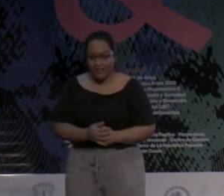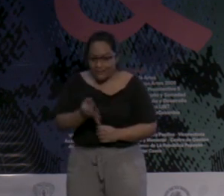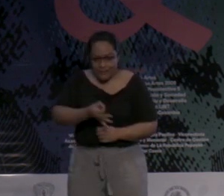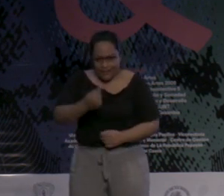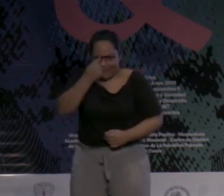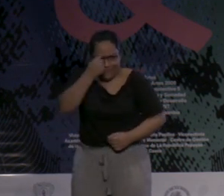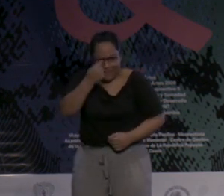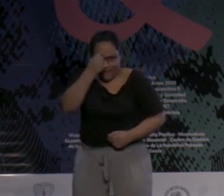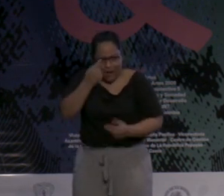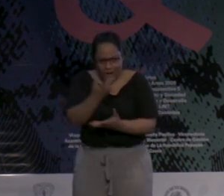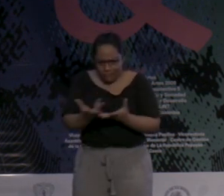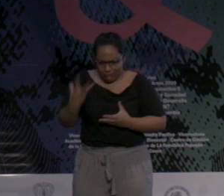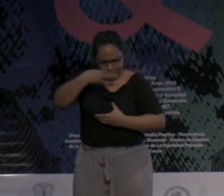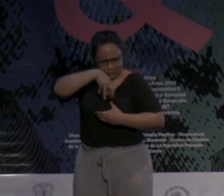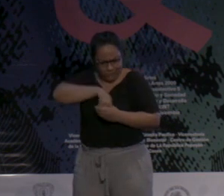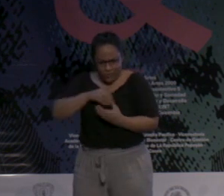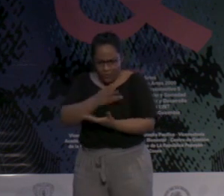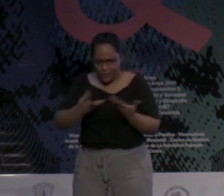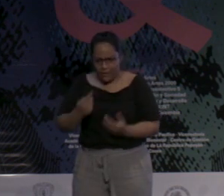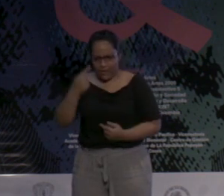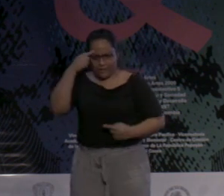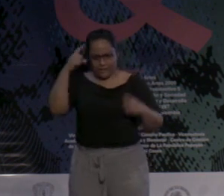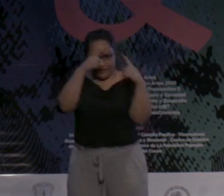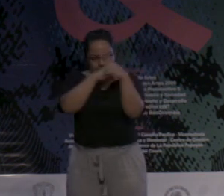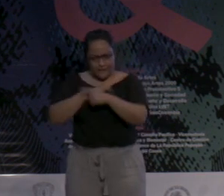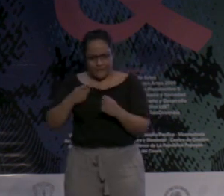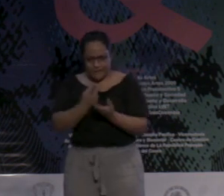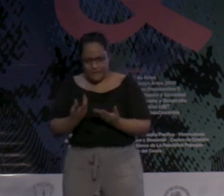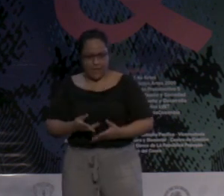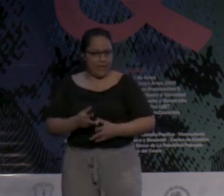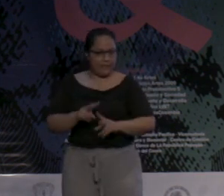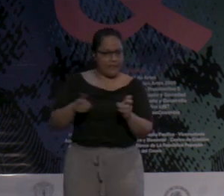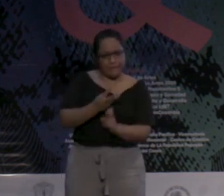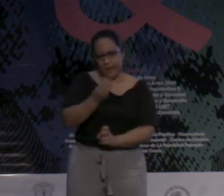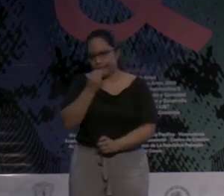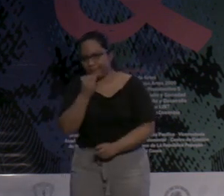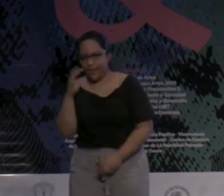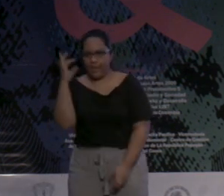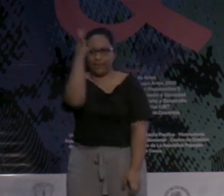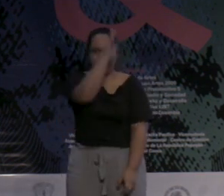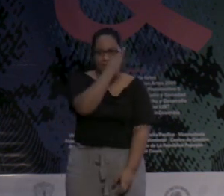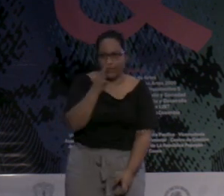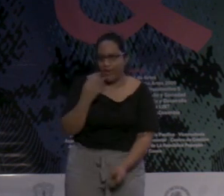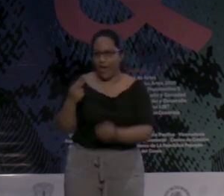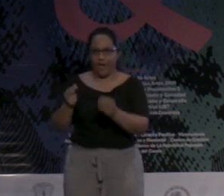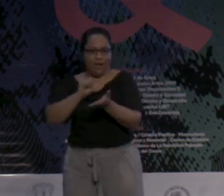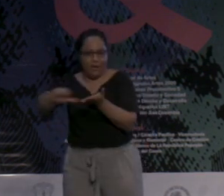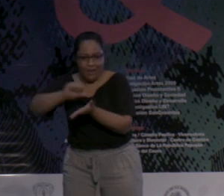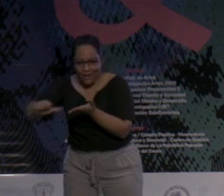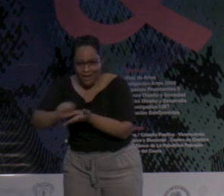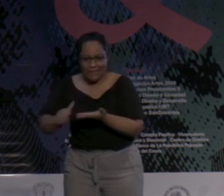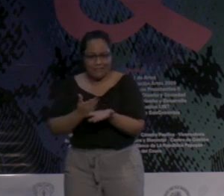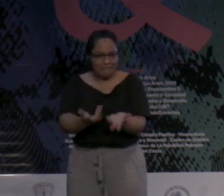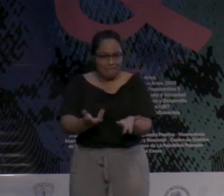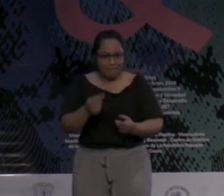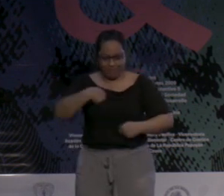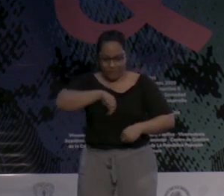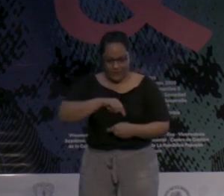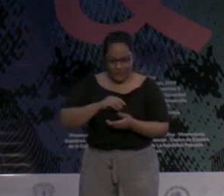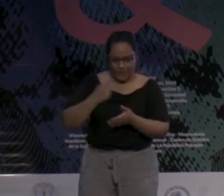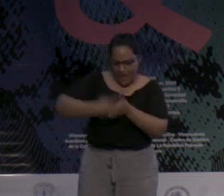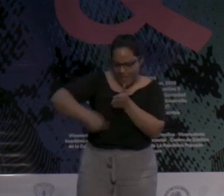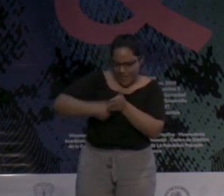está todo lo que podamos nosotros pensar tiene el mundo, la dietética, el maquillaje, el consumismo, para que nosotros nos